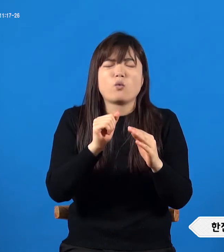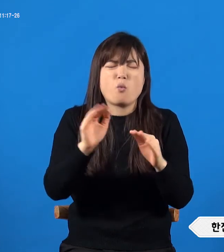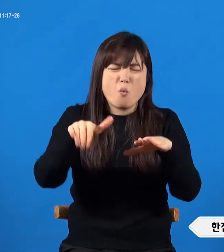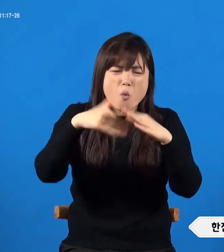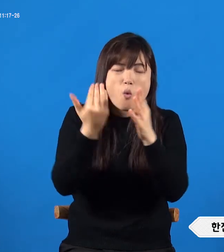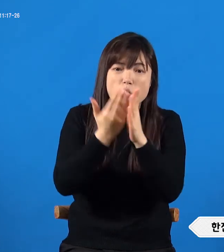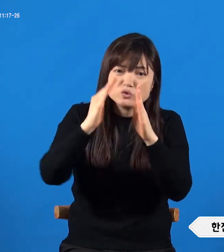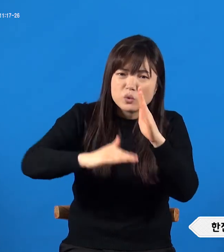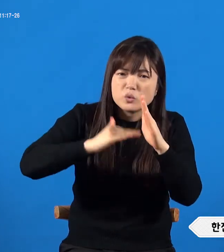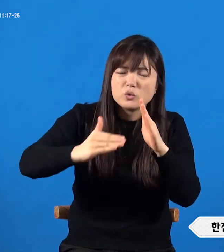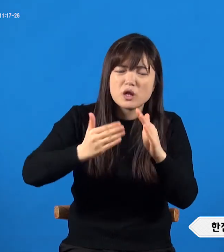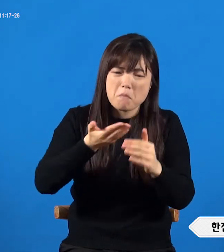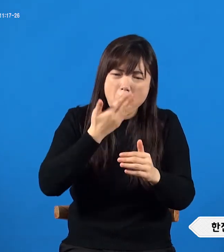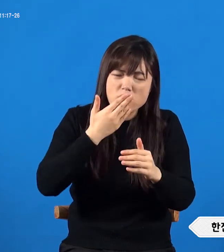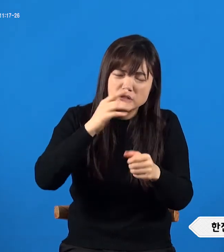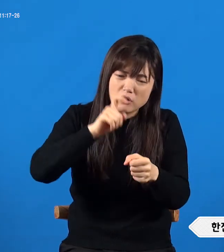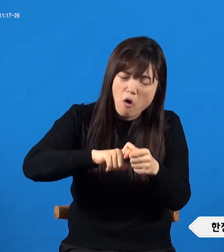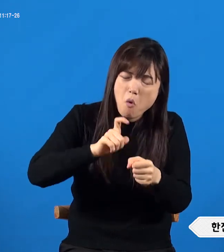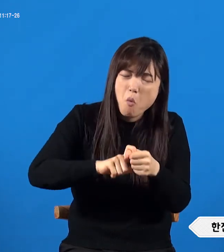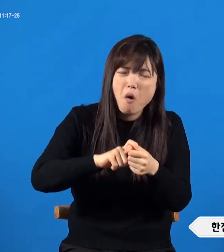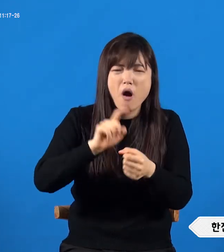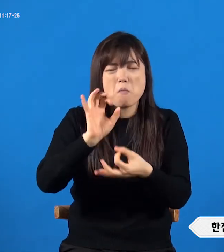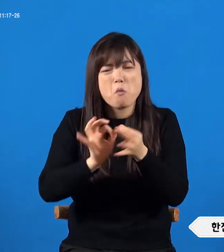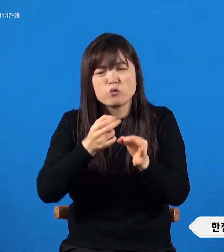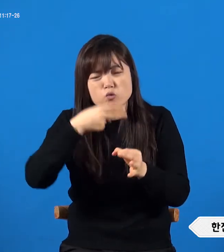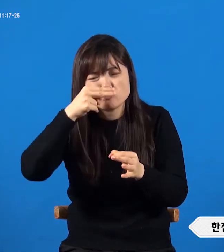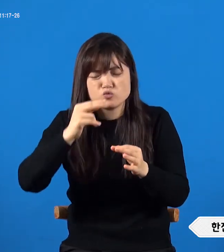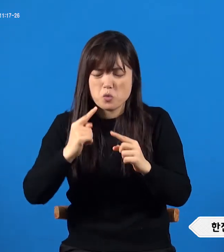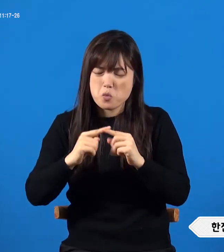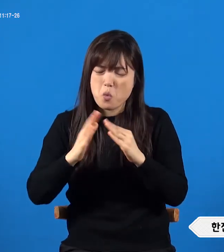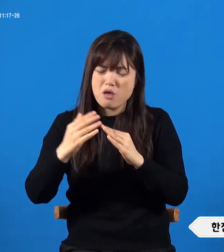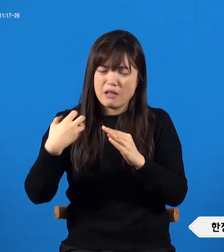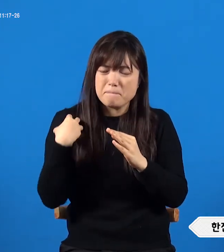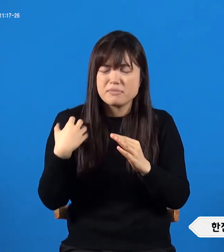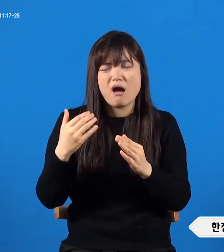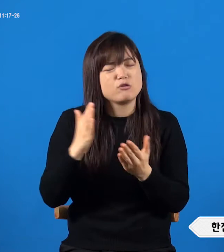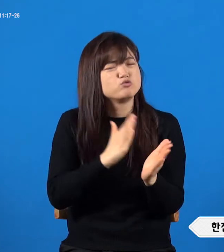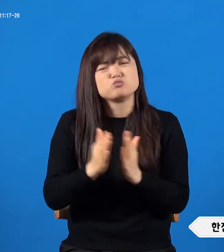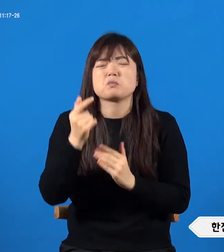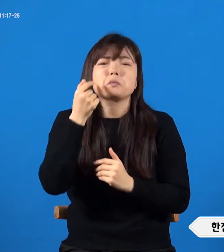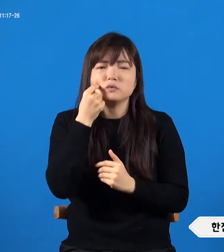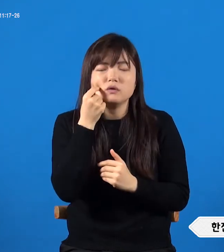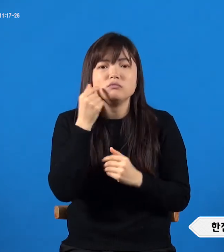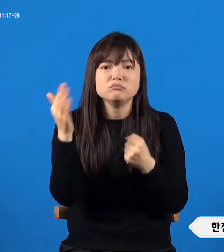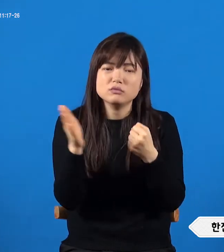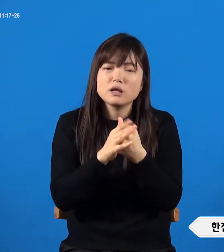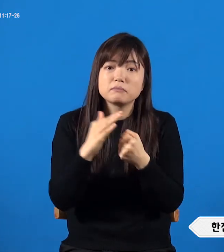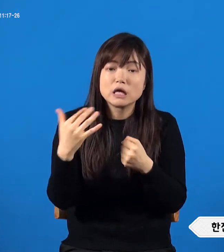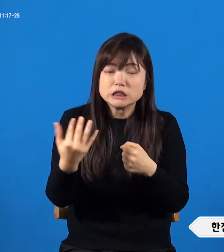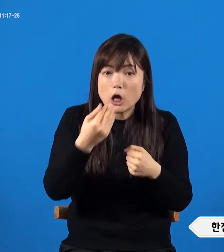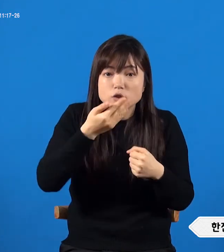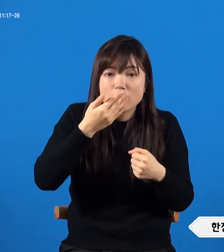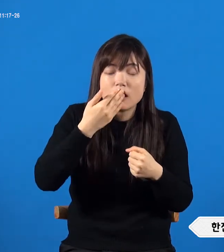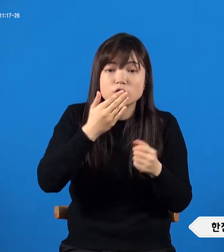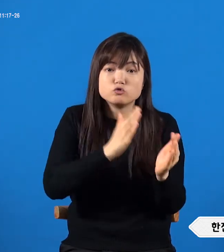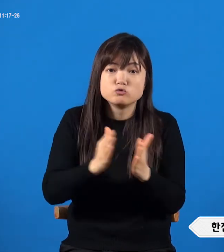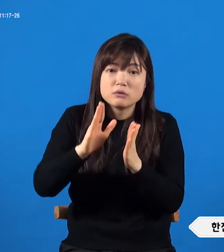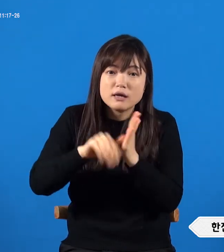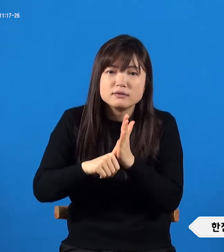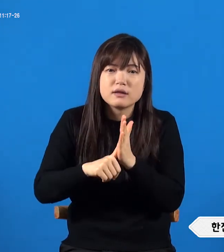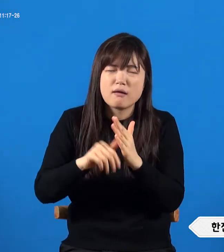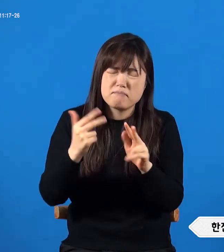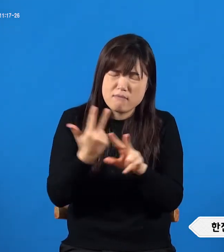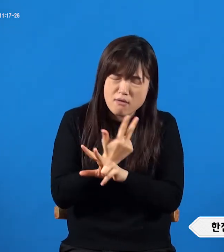먹을 떡과 포도주를 교회가 일괄적으로 준비를 할 수가 없었습니다. 그래서 성찬식 거행할 때는, 그때는